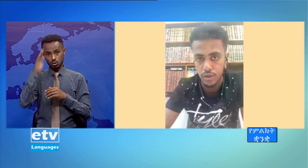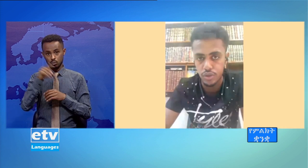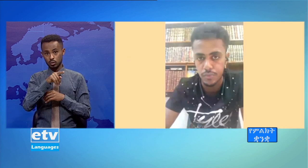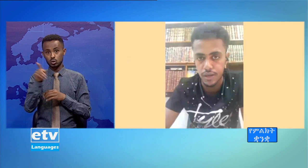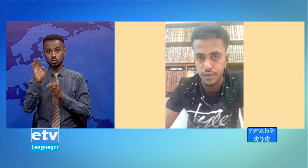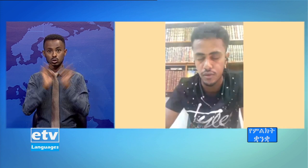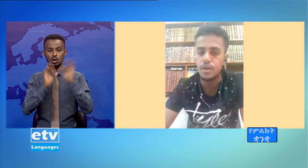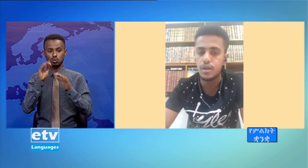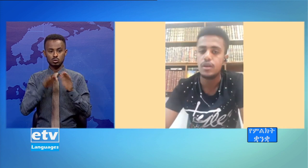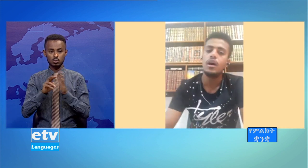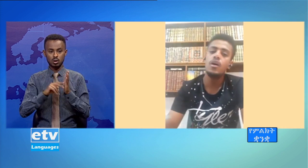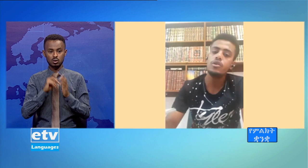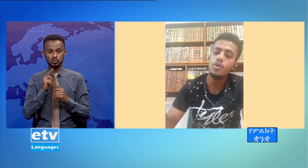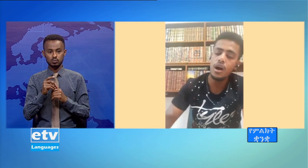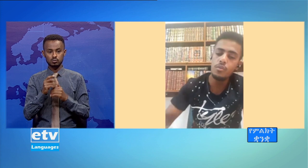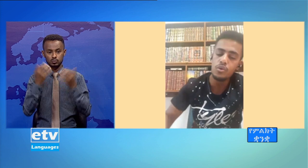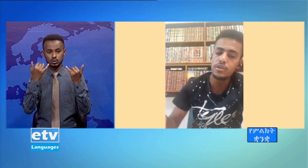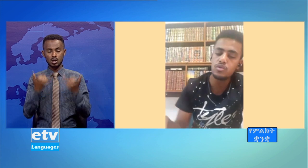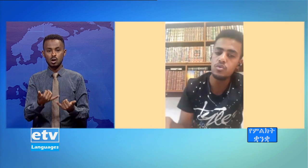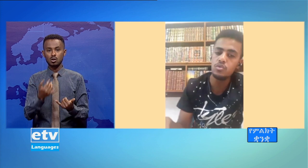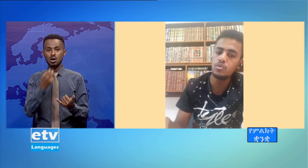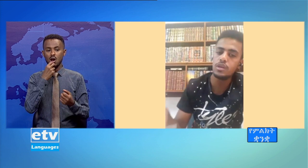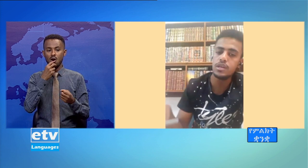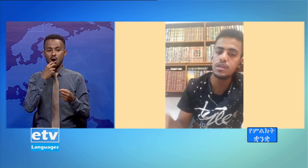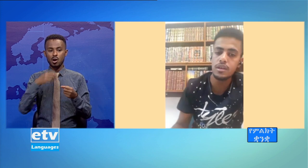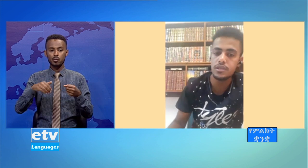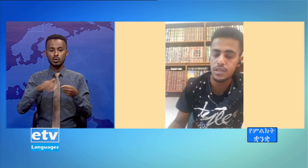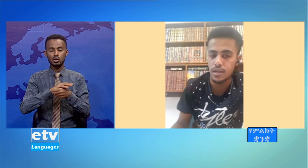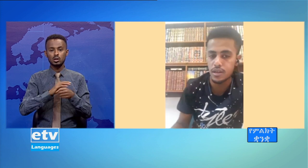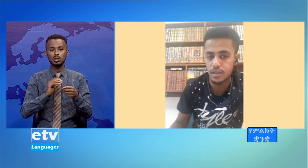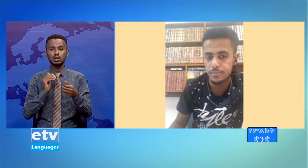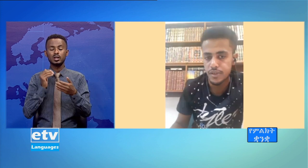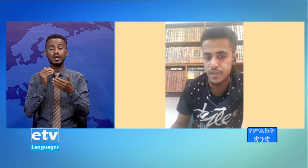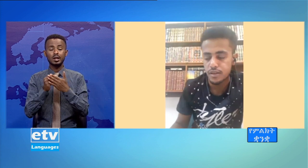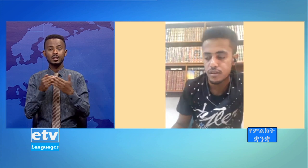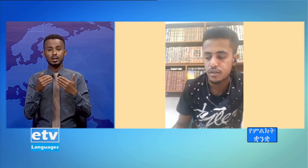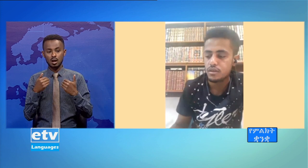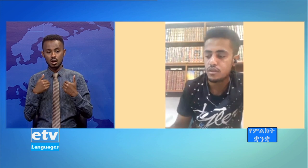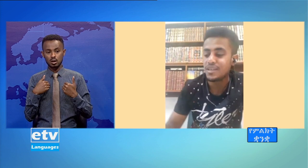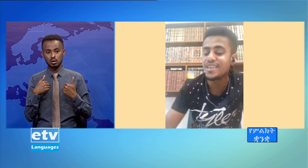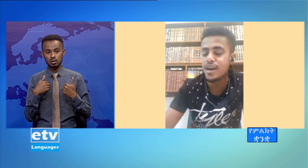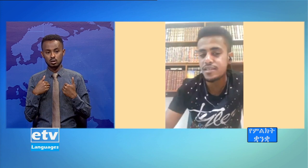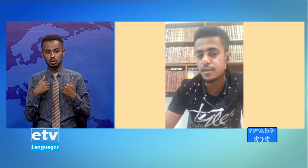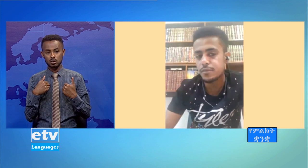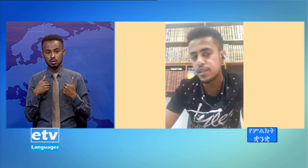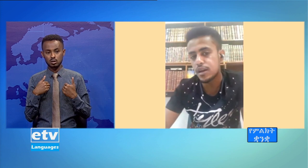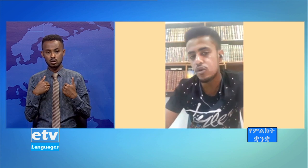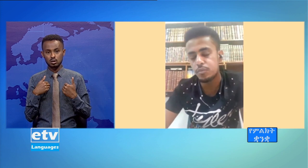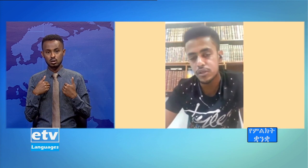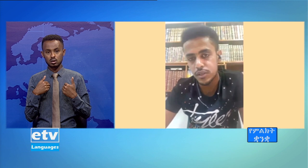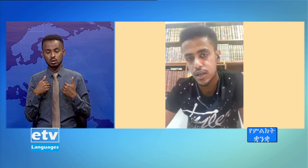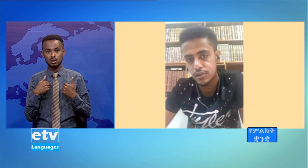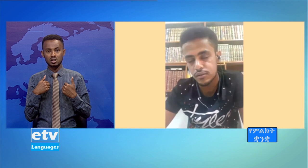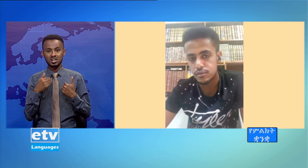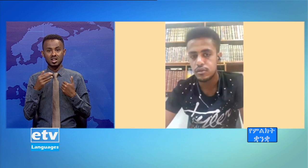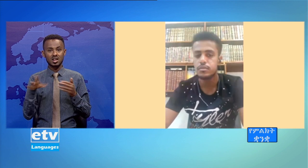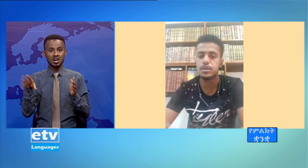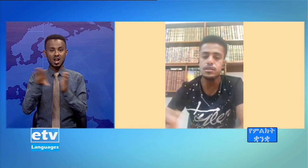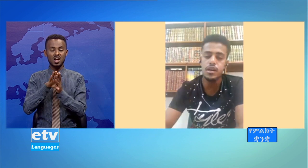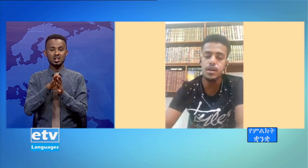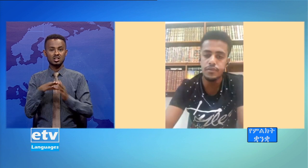በእነሱ ታሪክ ውስጥ ማለት ነው። አሁን የውሃ ሙሌቱ እየደረሰ ያለ የናይል ዘበኛ ያሉበት